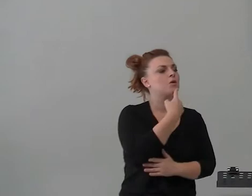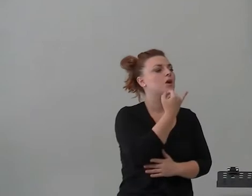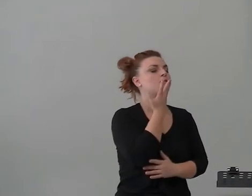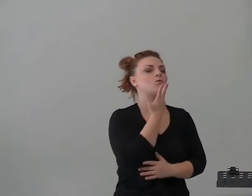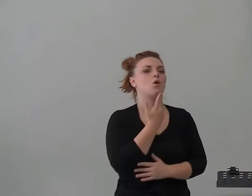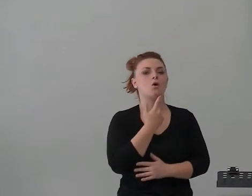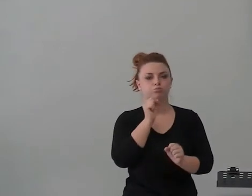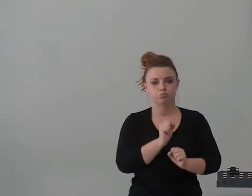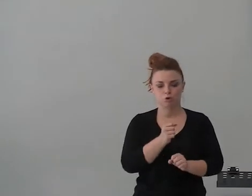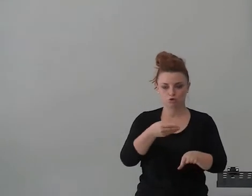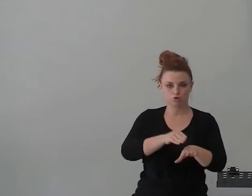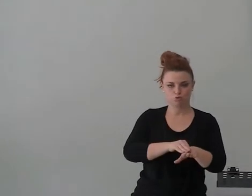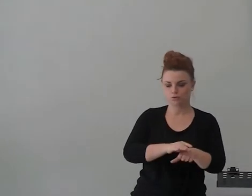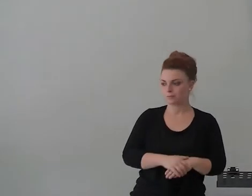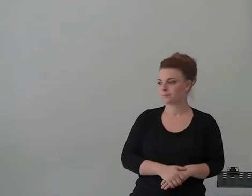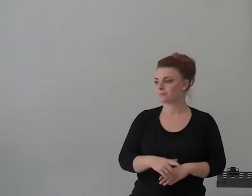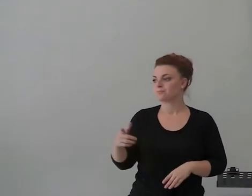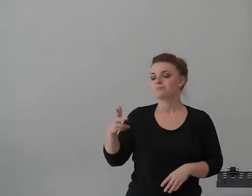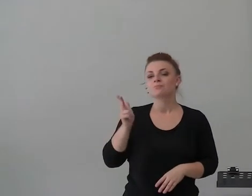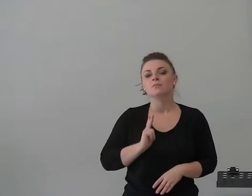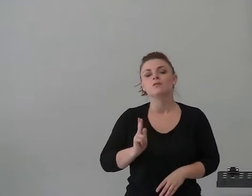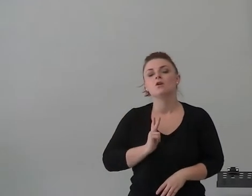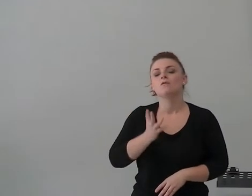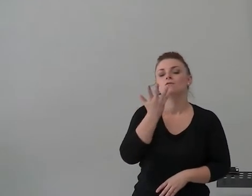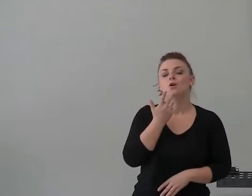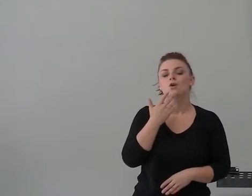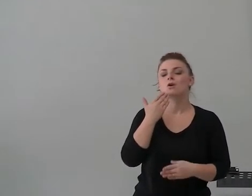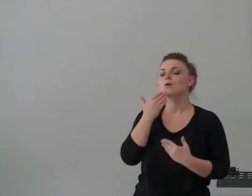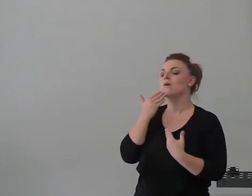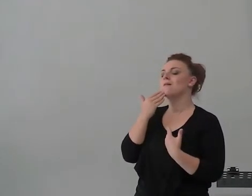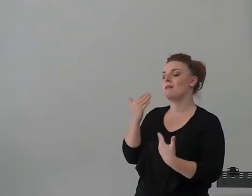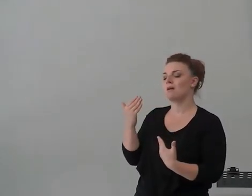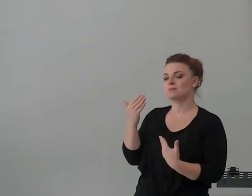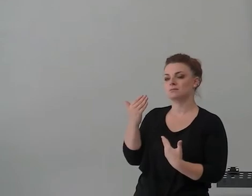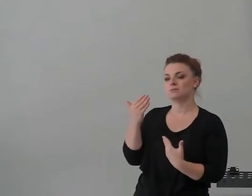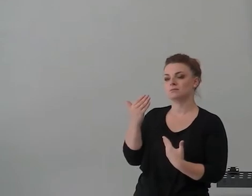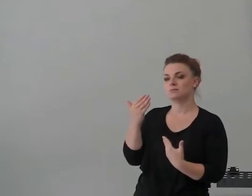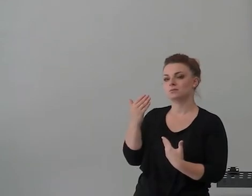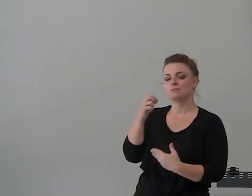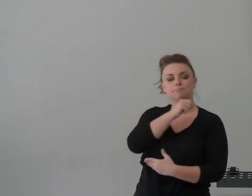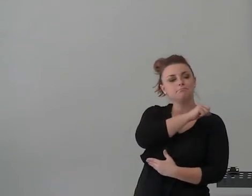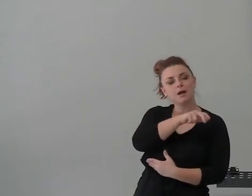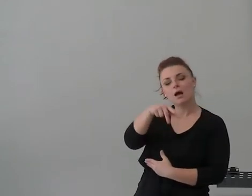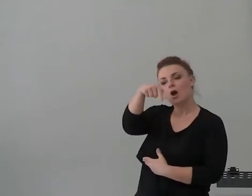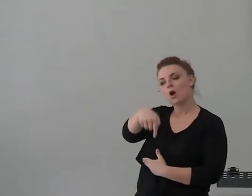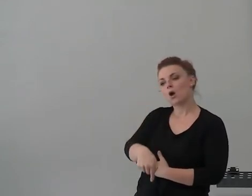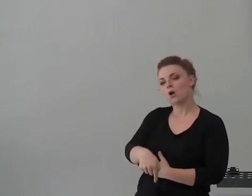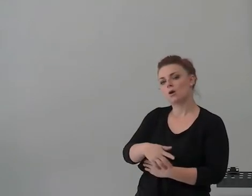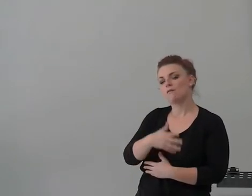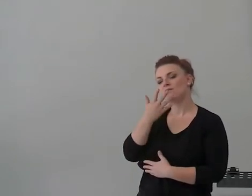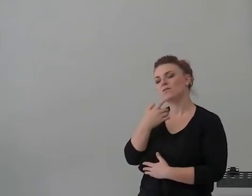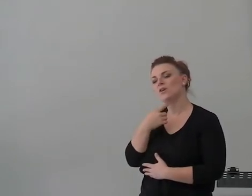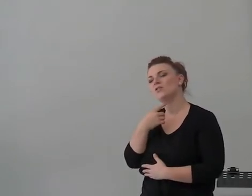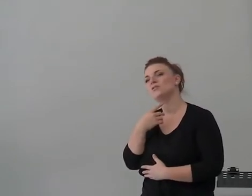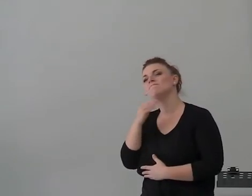Signore, io voglio ringraziarti per questo messaggio, Signore, ma ti voglio chiedere ancora di più, Signore, che